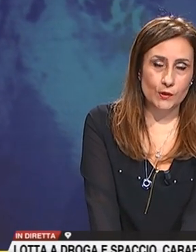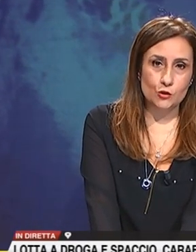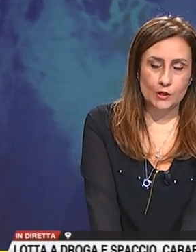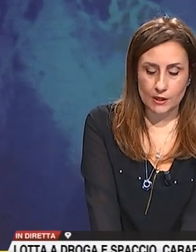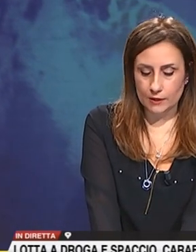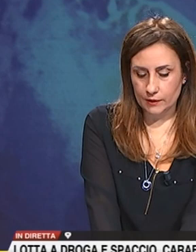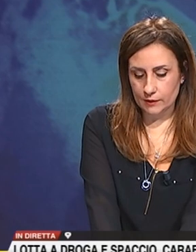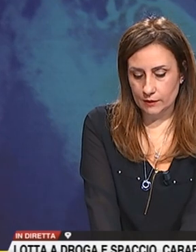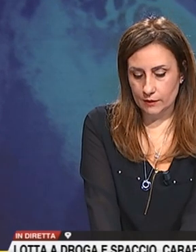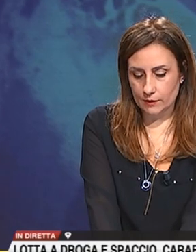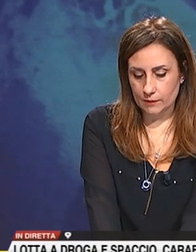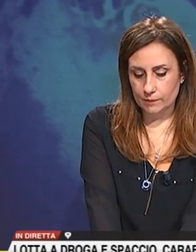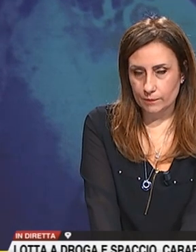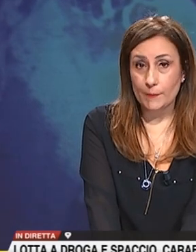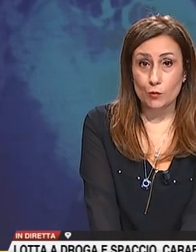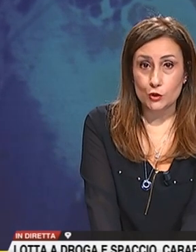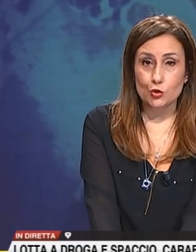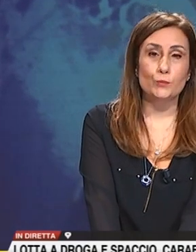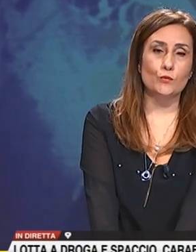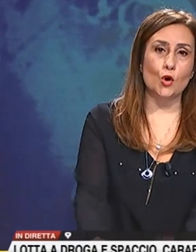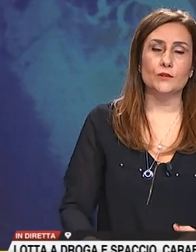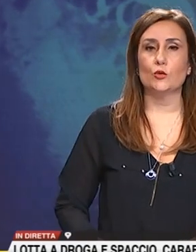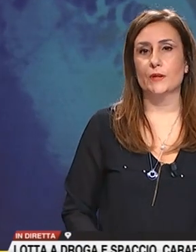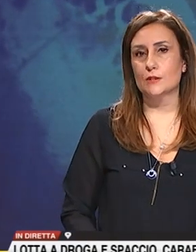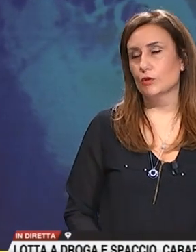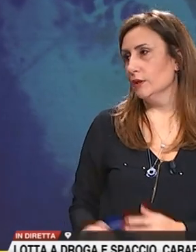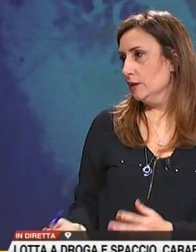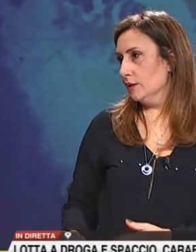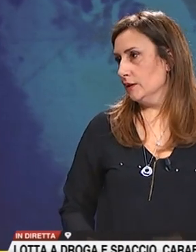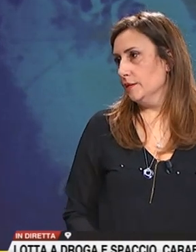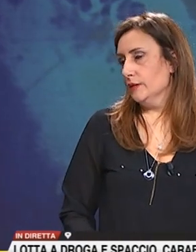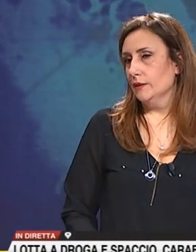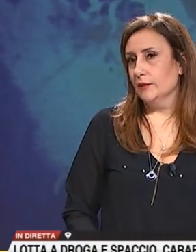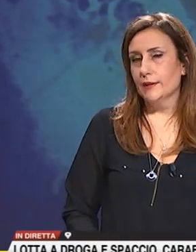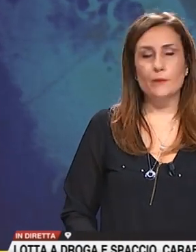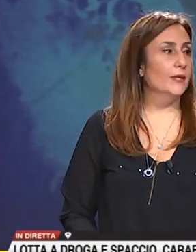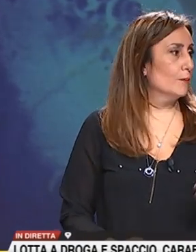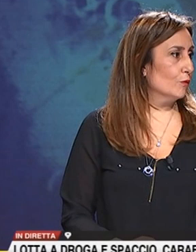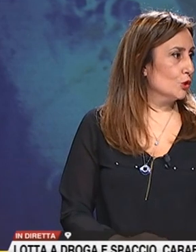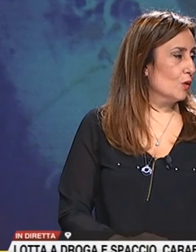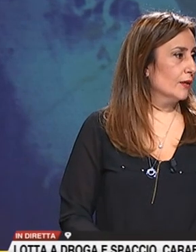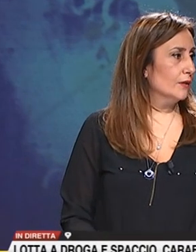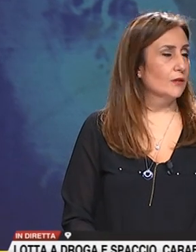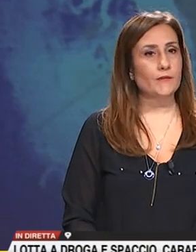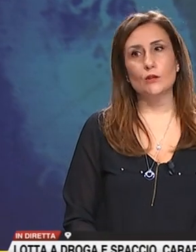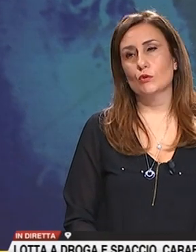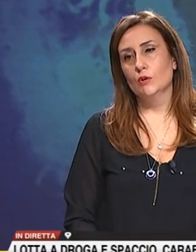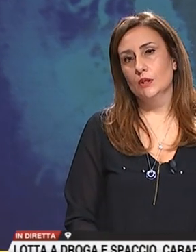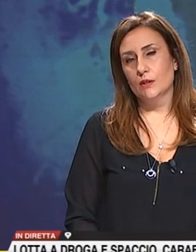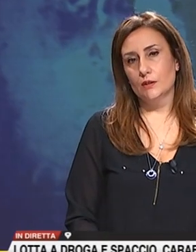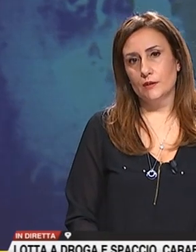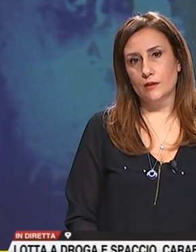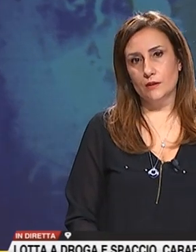difficilissimo da arginare. Abbiamo visto più volte le operazioni dei carabinieri, abbiamo visto anche